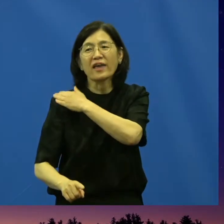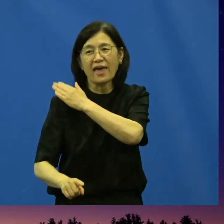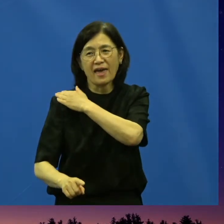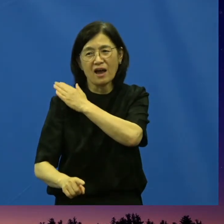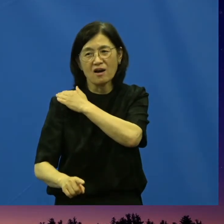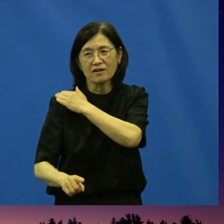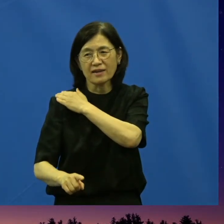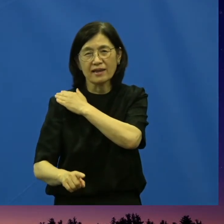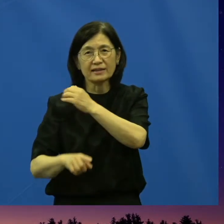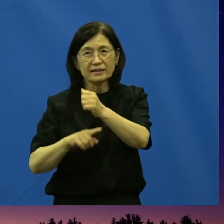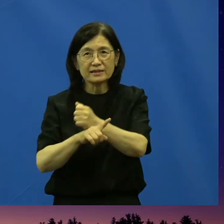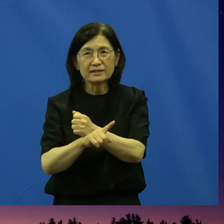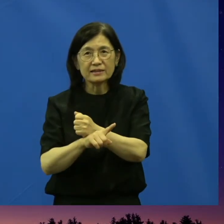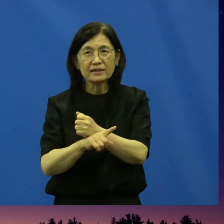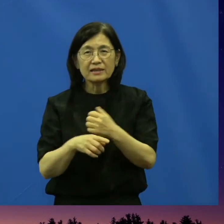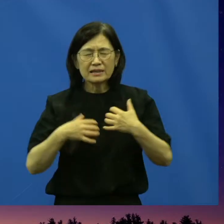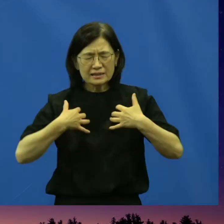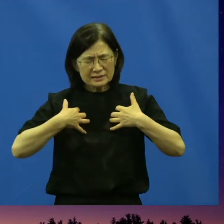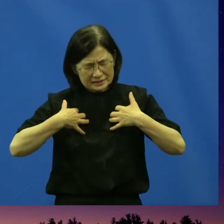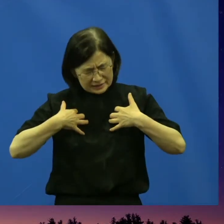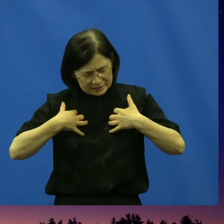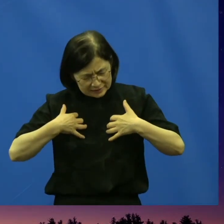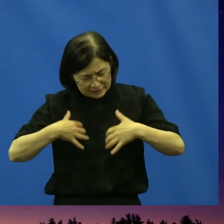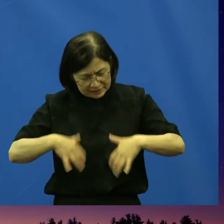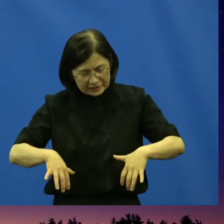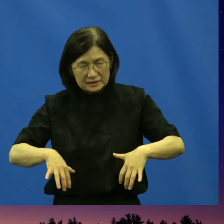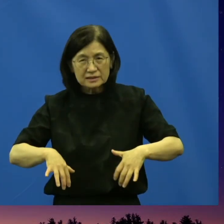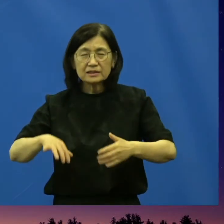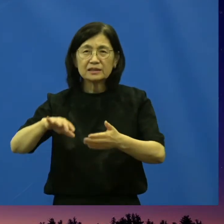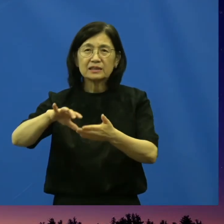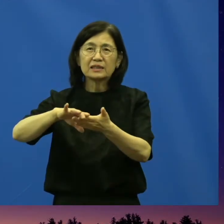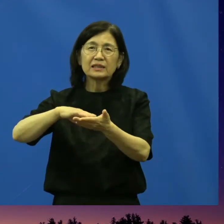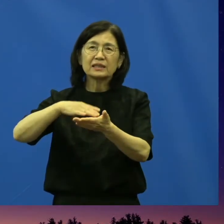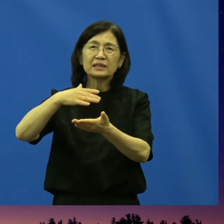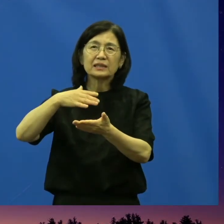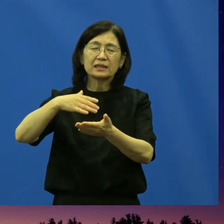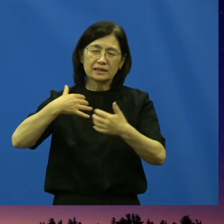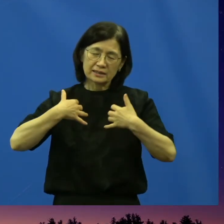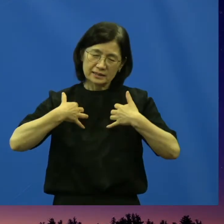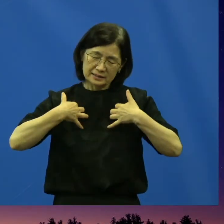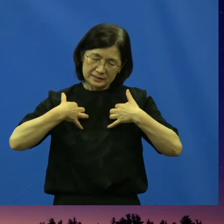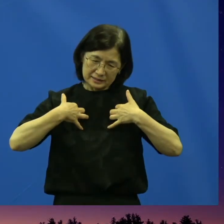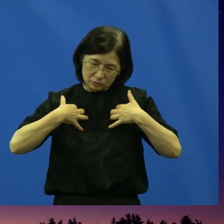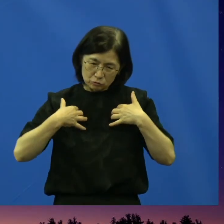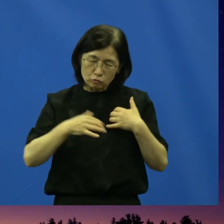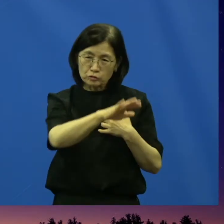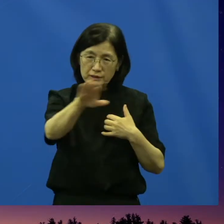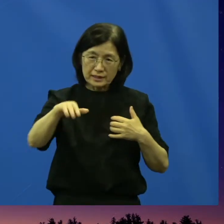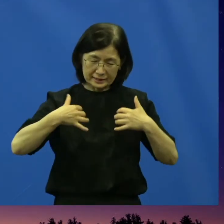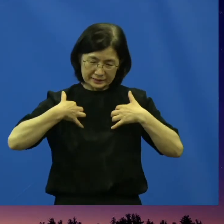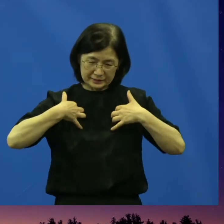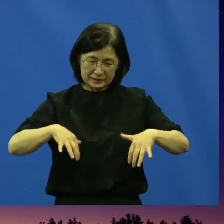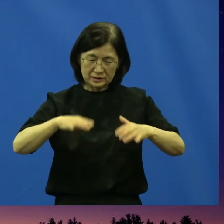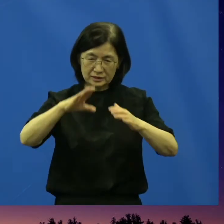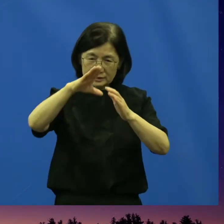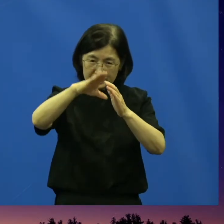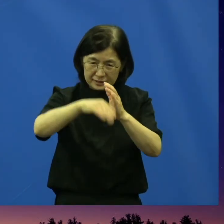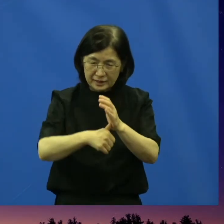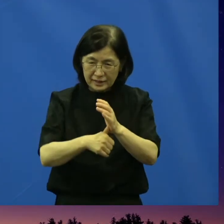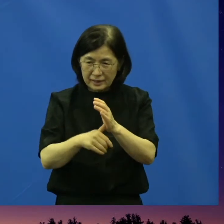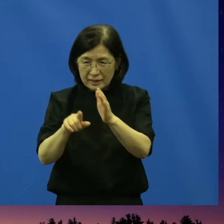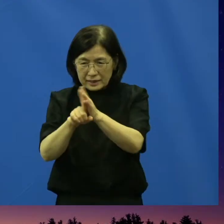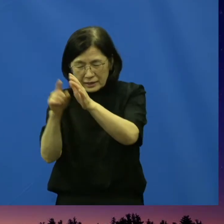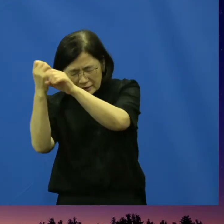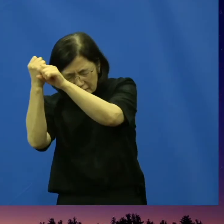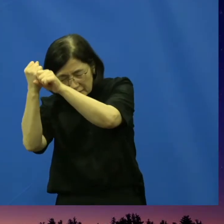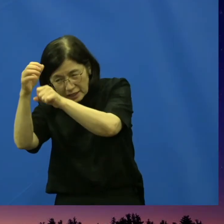도피성에는 지친 그리스도만이 우리가 지쳐 있을 때 기댈 수 있는 피난처가 된다는 겁니다.